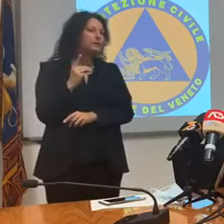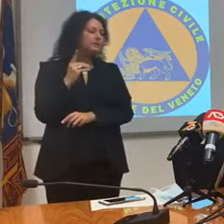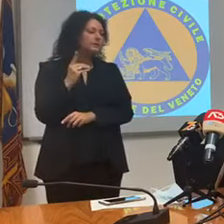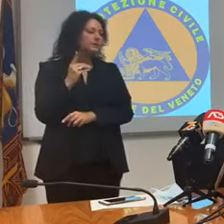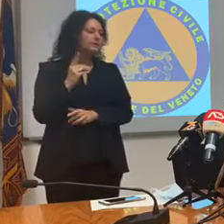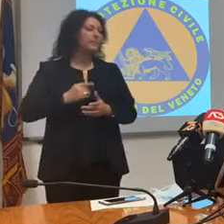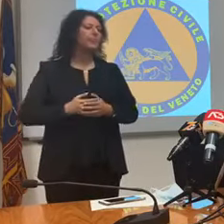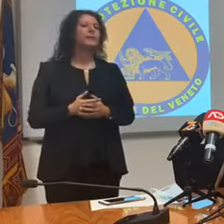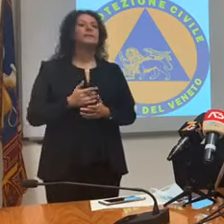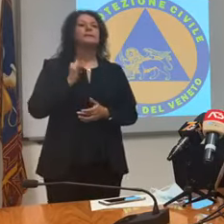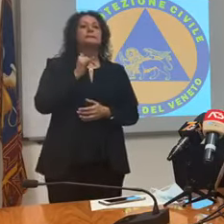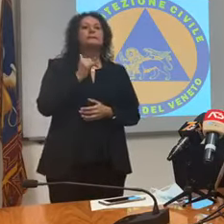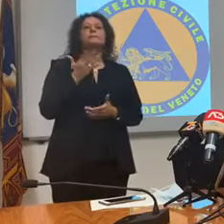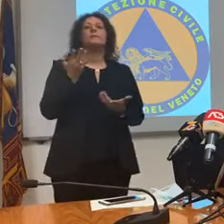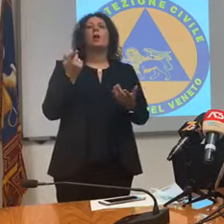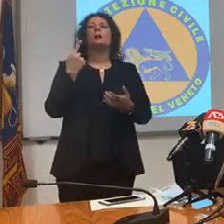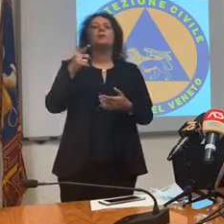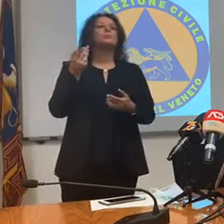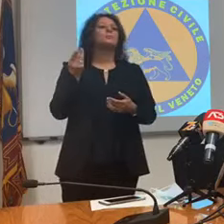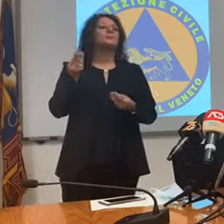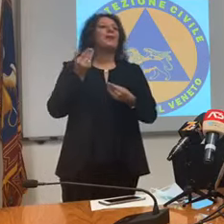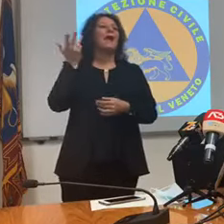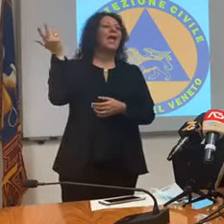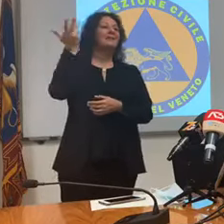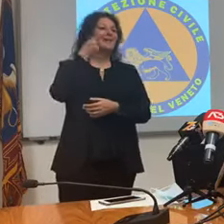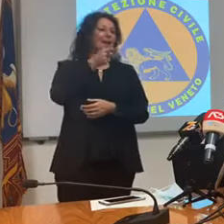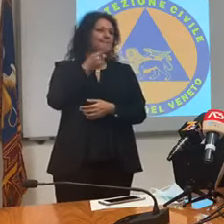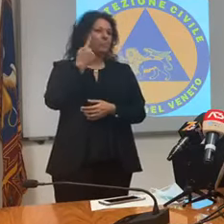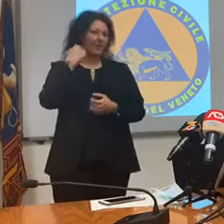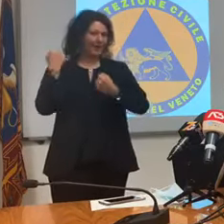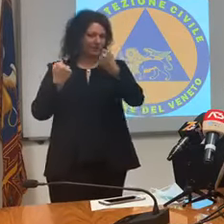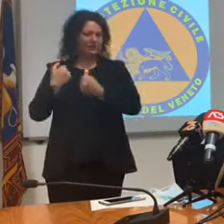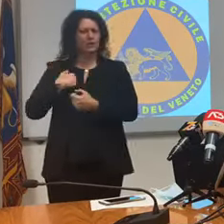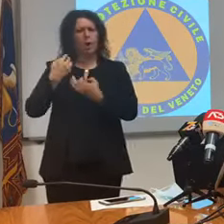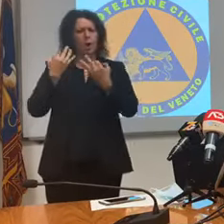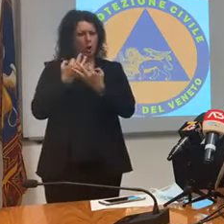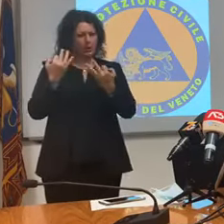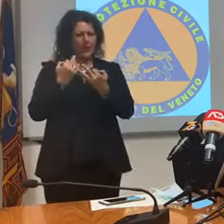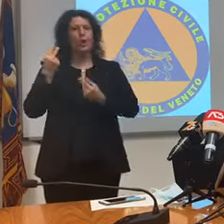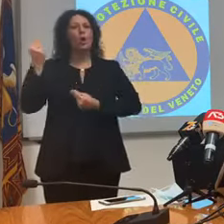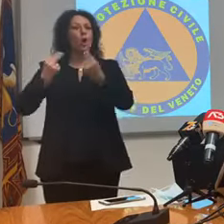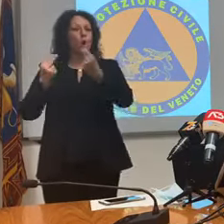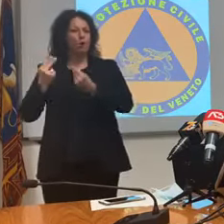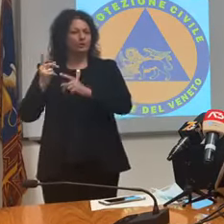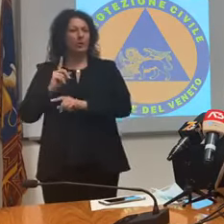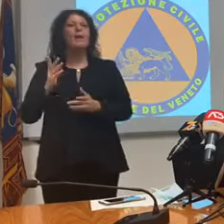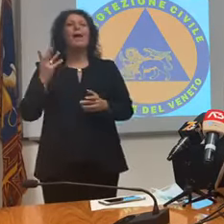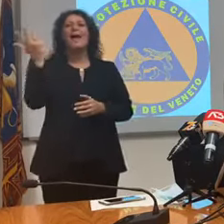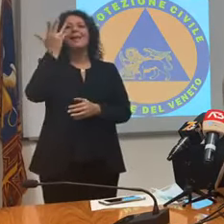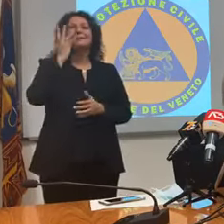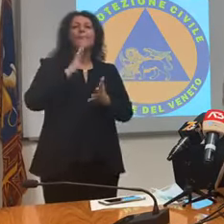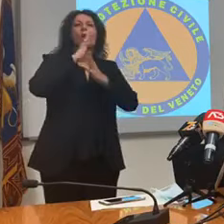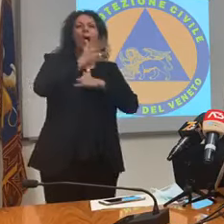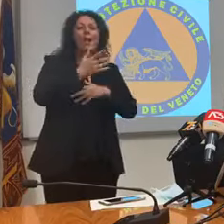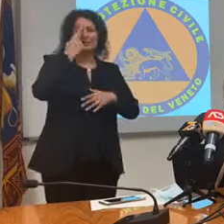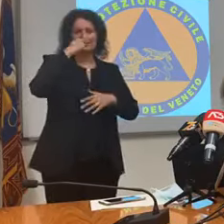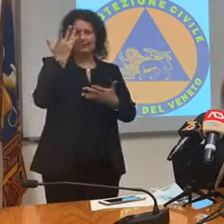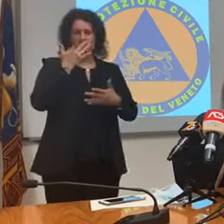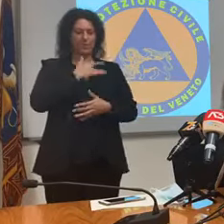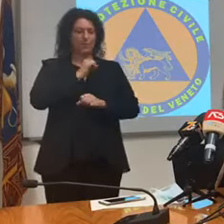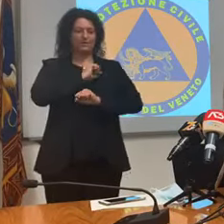l'esempio specifico dell'incidente e sono convinta anch'io che l'incidente non viene conteggiato. Altre tipologie, tipo l'infartuato, l'ictus che ha